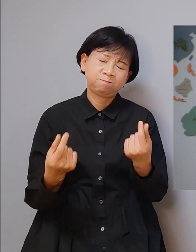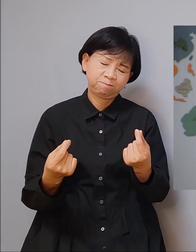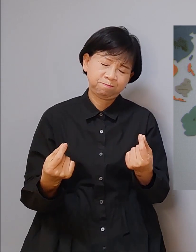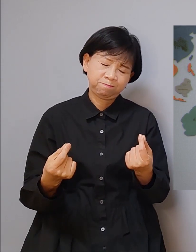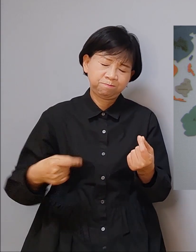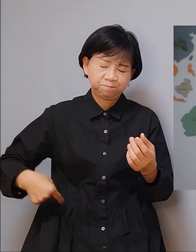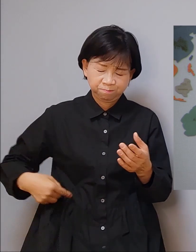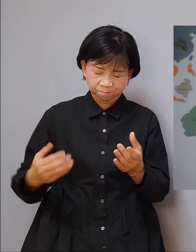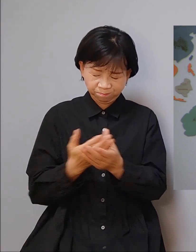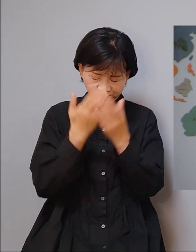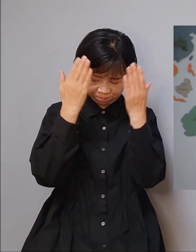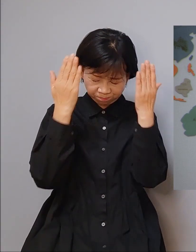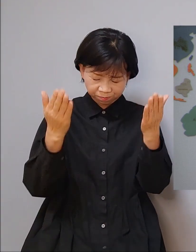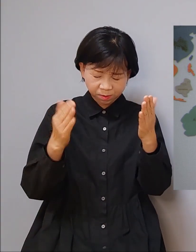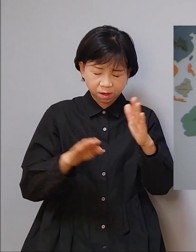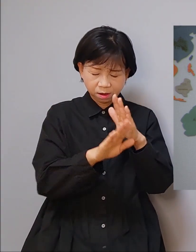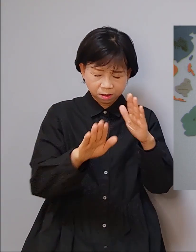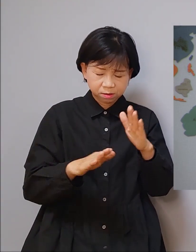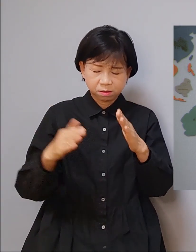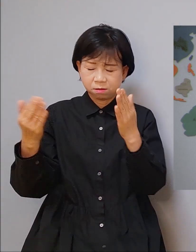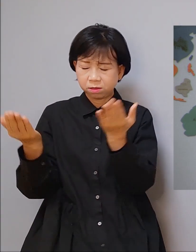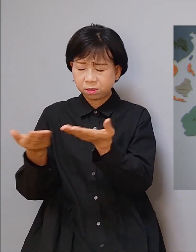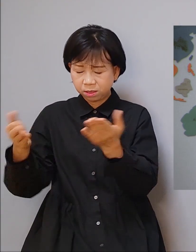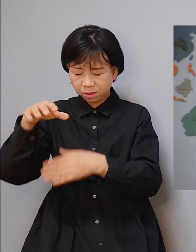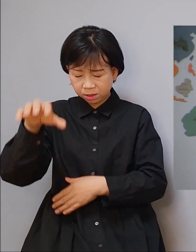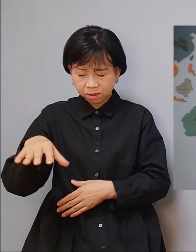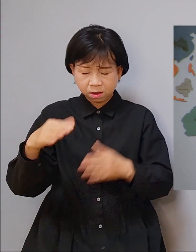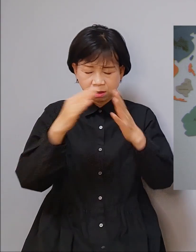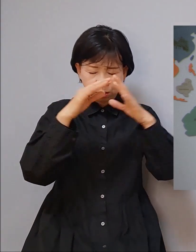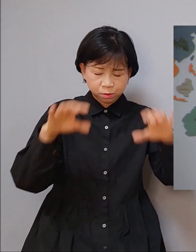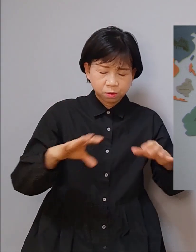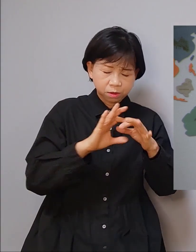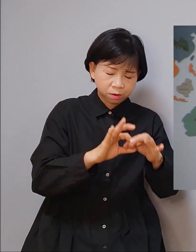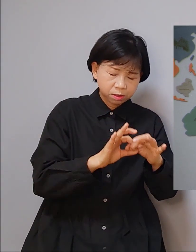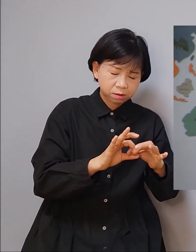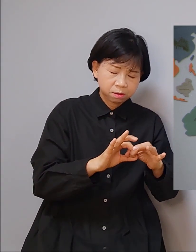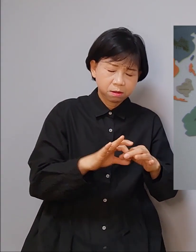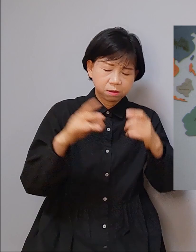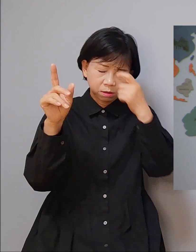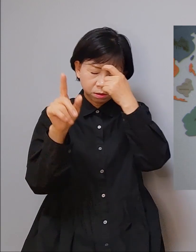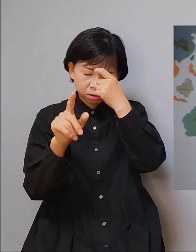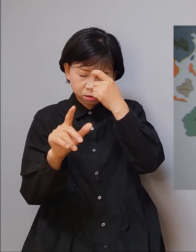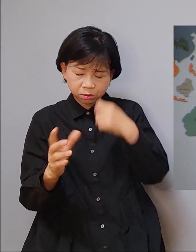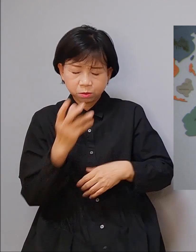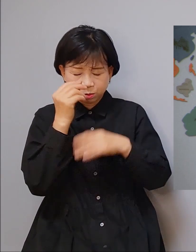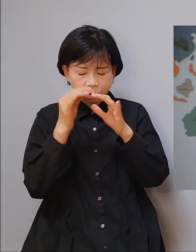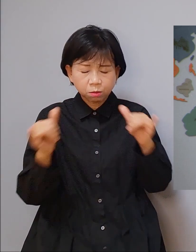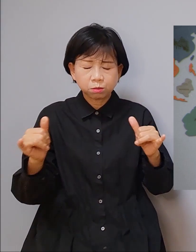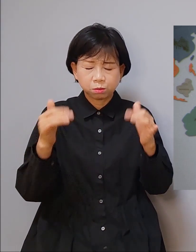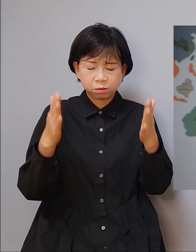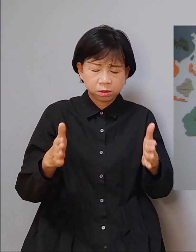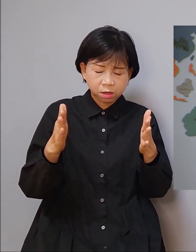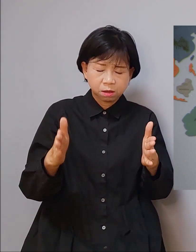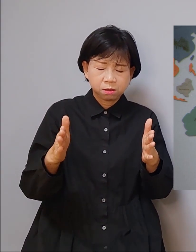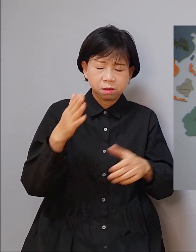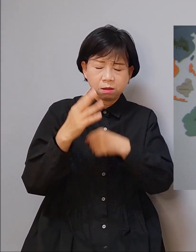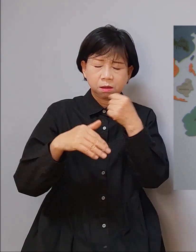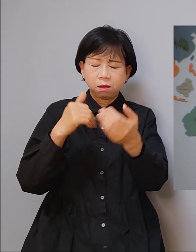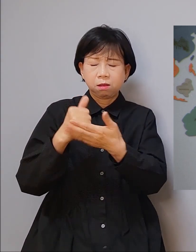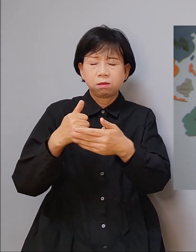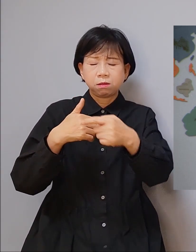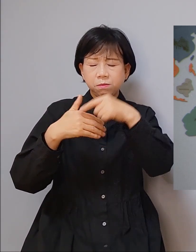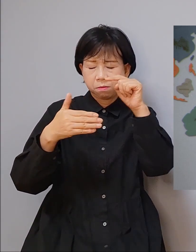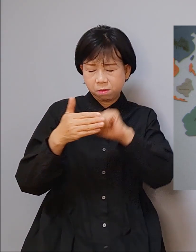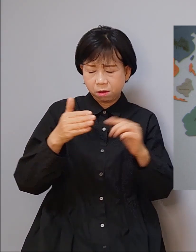참회합니다. 가정에서, 직장에서, 이웃과의 관계에서, 때로는 성도와 성도와의 관계에서 하나님의 마음을